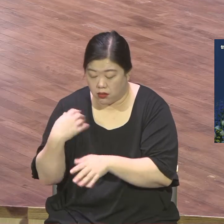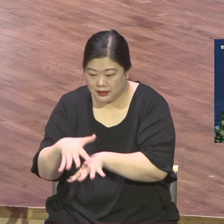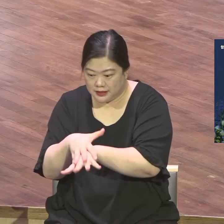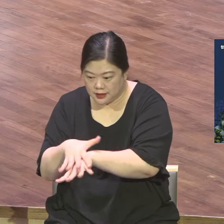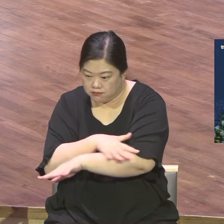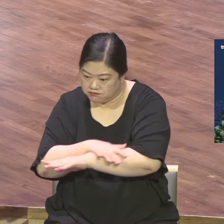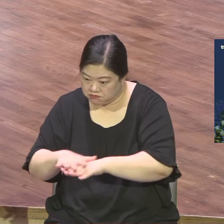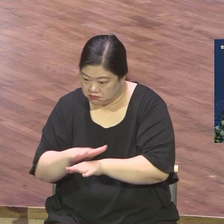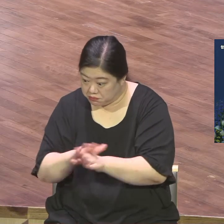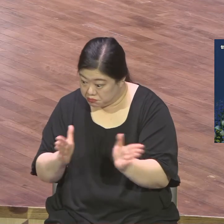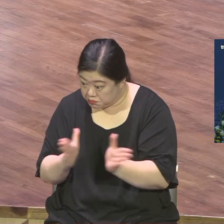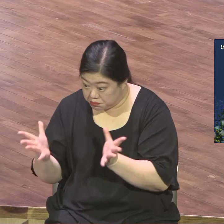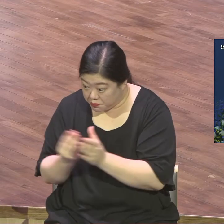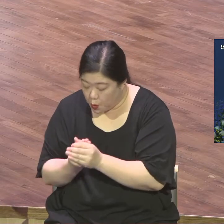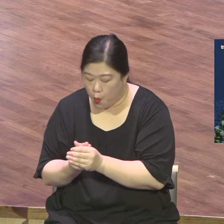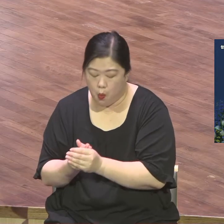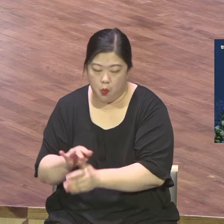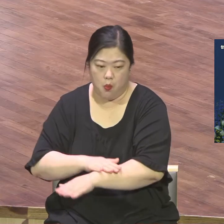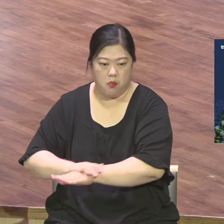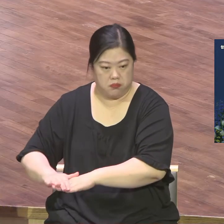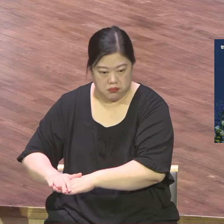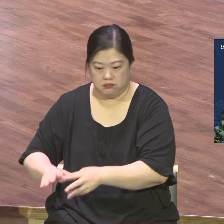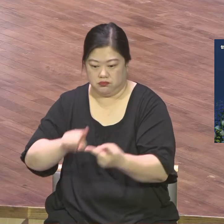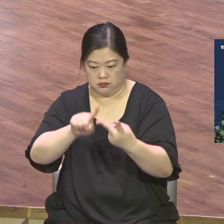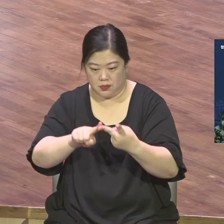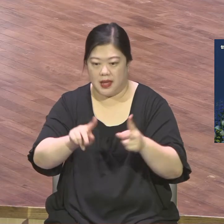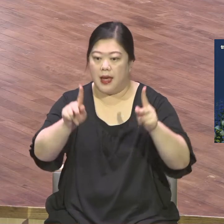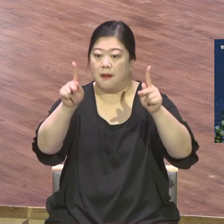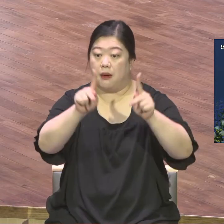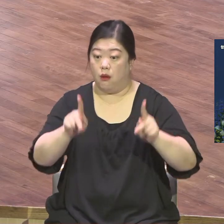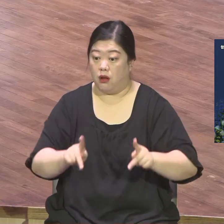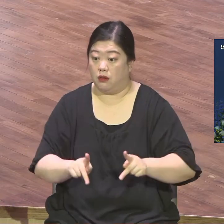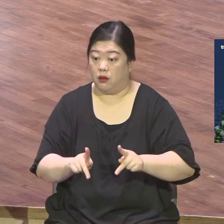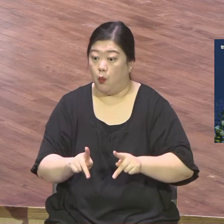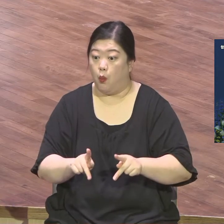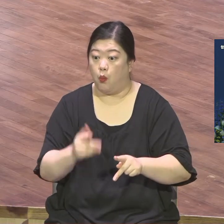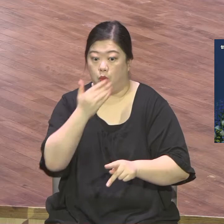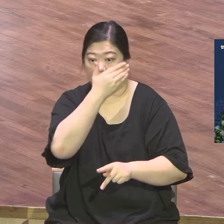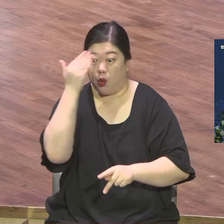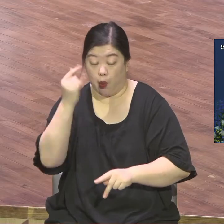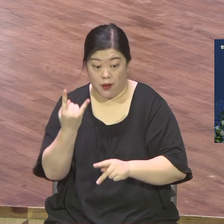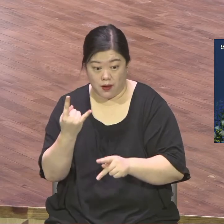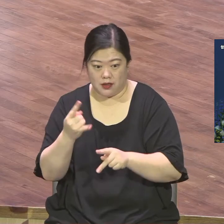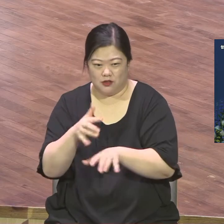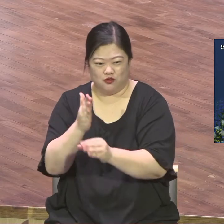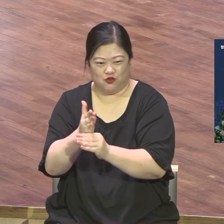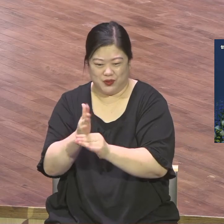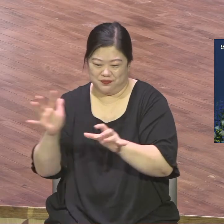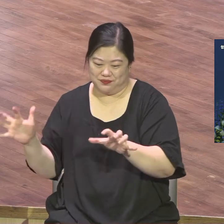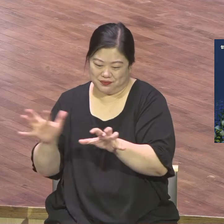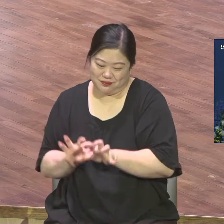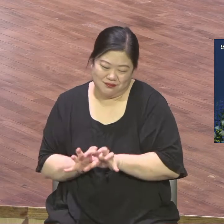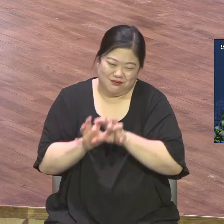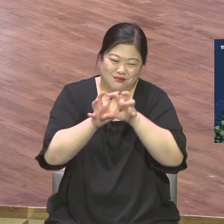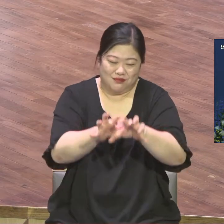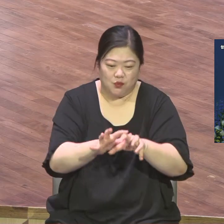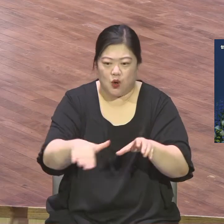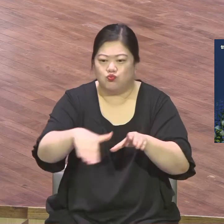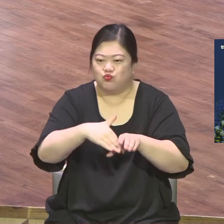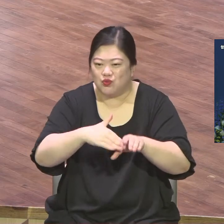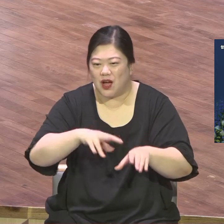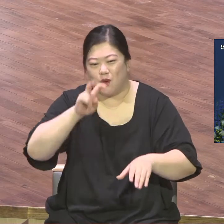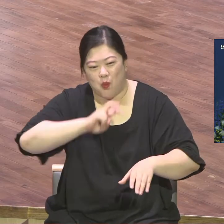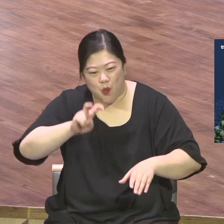왔습니다. 팔라반 집회도 마찬가지입니다. 그야말로 우리 청년들 중심으로 이 문화 사역을